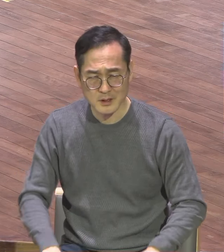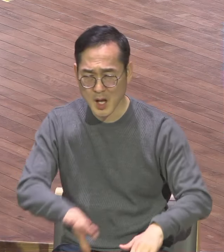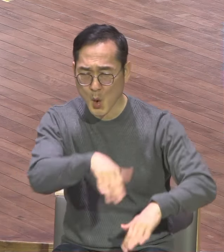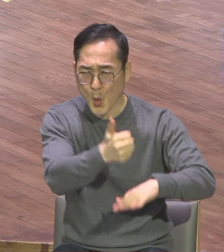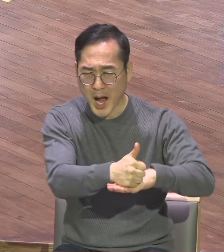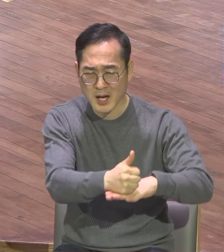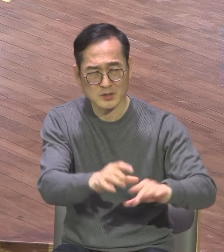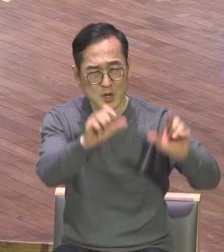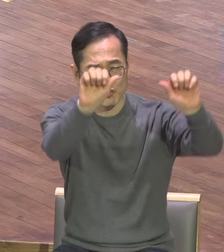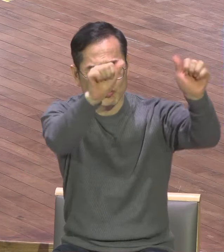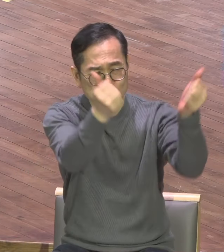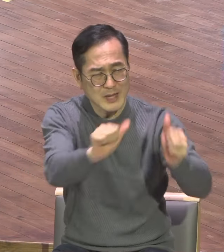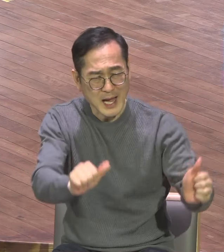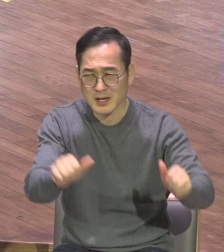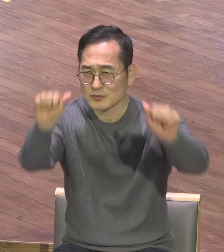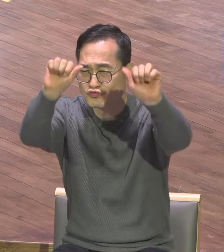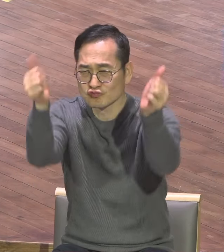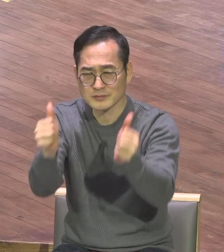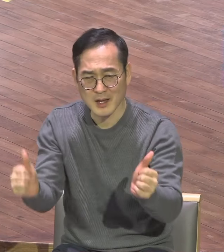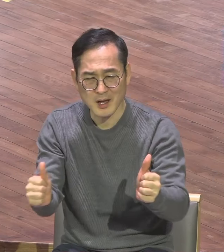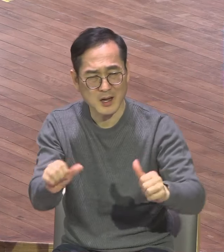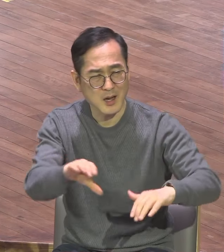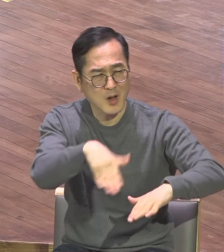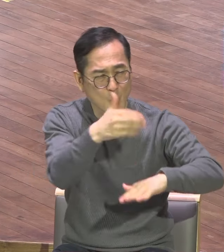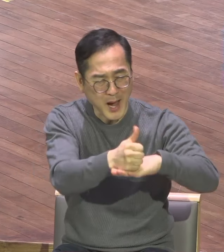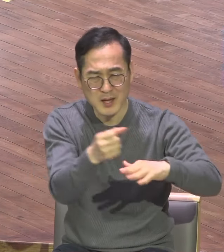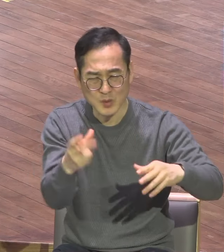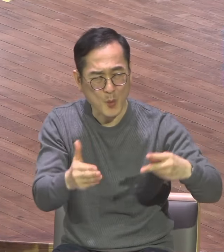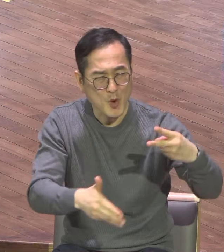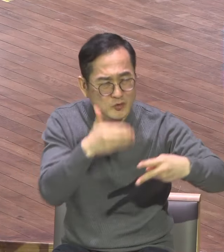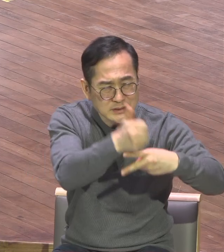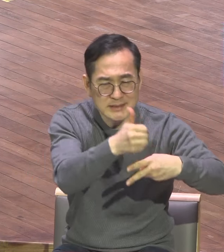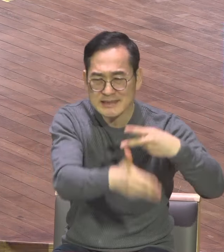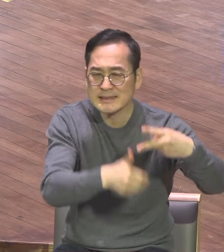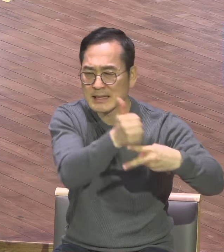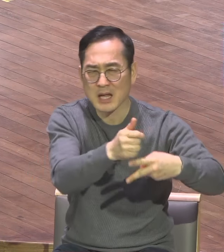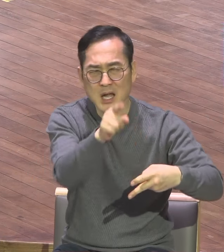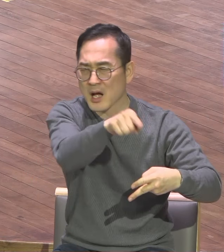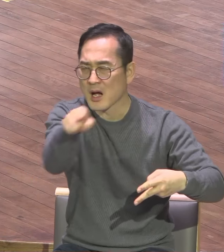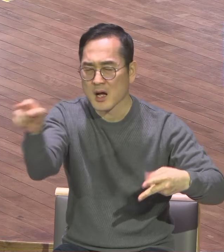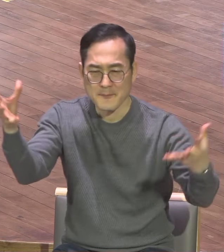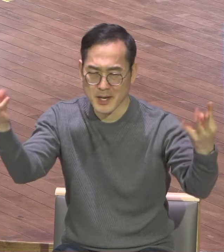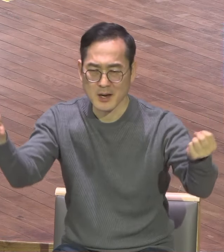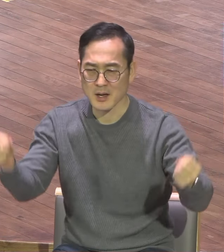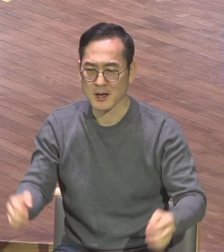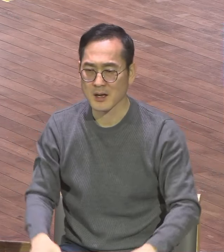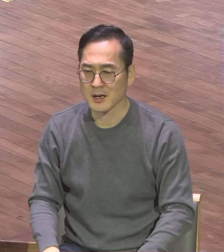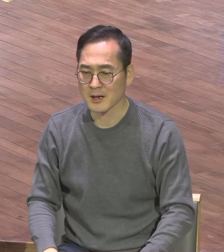막 우상들이 많았어요. 막 옛날에는 엄청 많았습니다. 그 우상들이 많은데